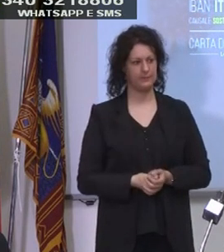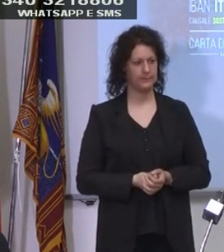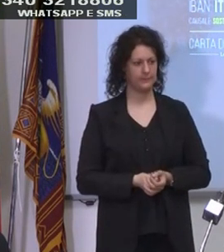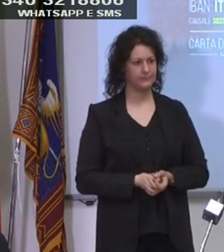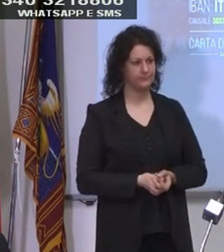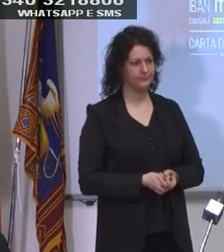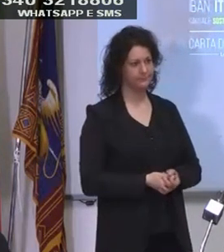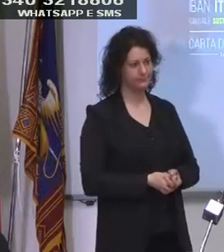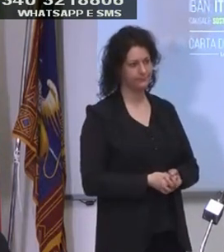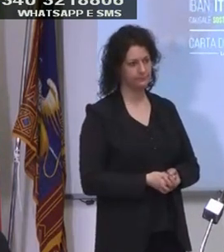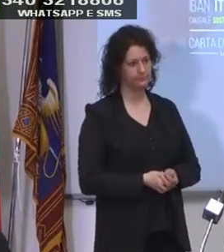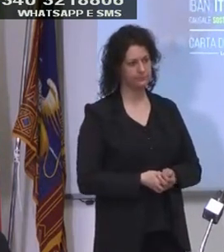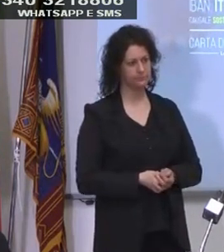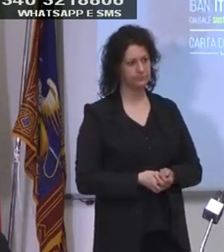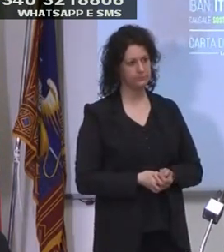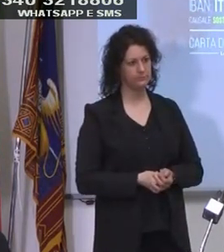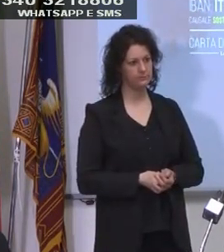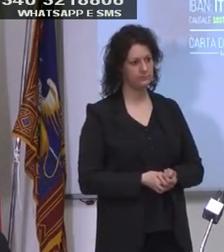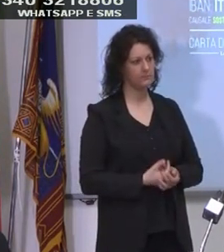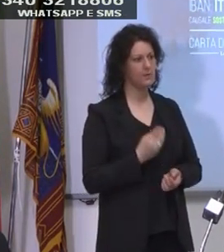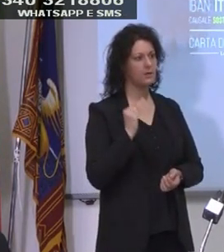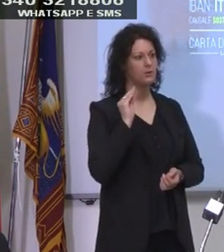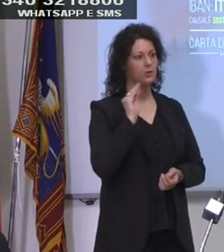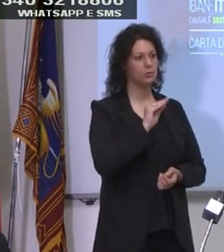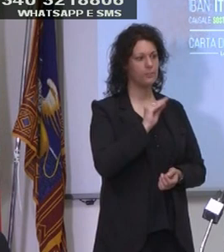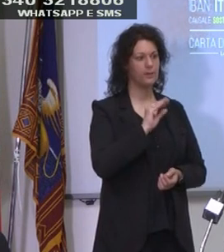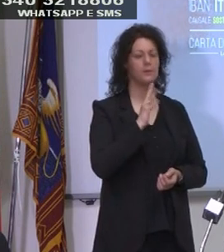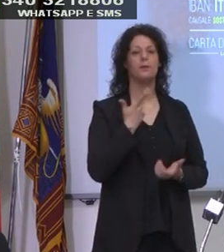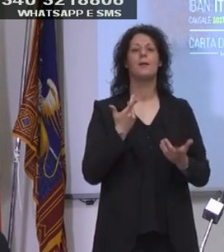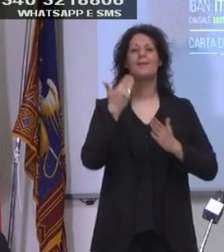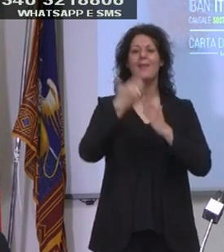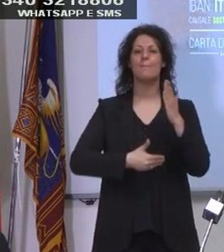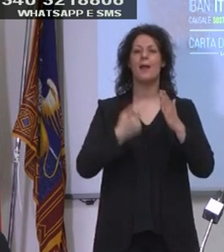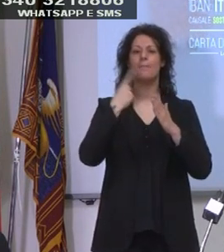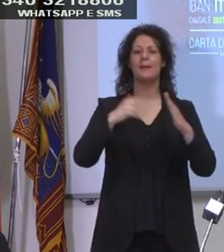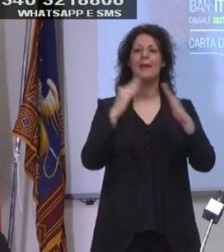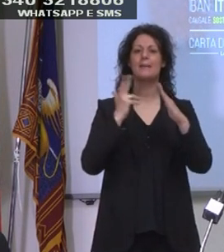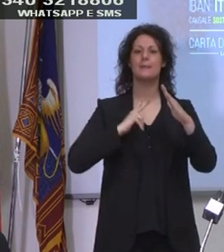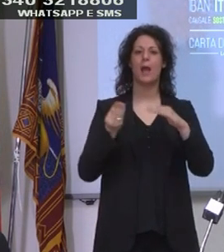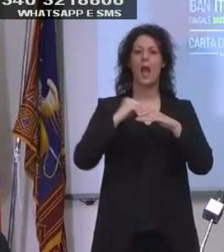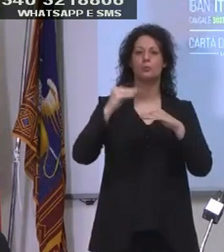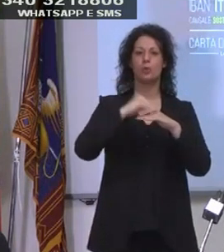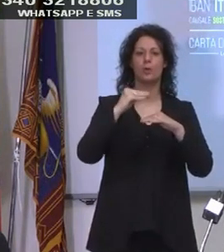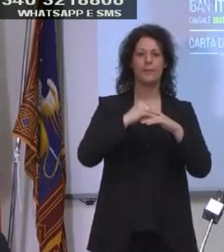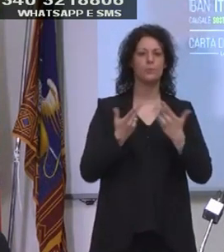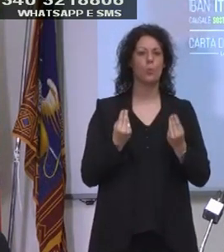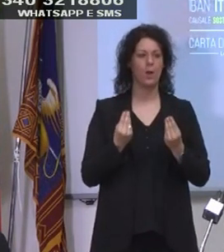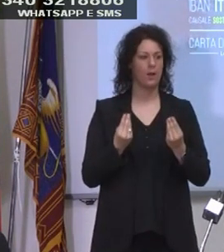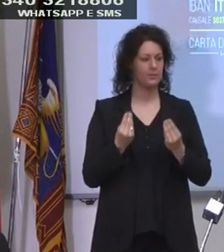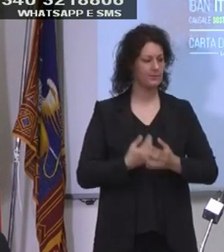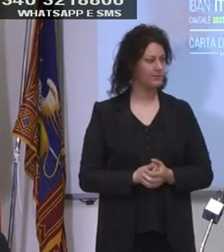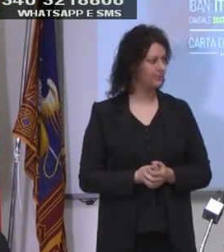Ultima domanda, quando ci date le tabelle aggiornate sulle case di riposo? Vedo che vanno molto molto